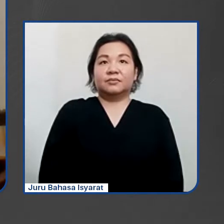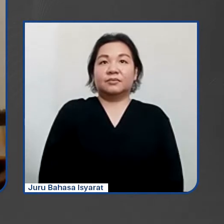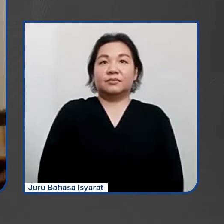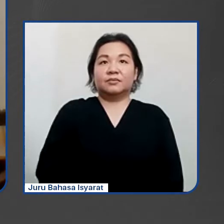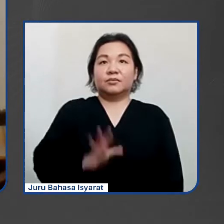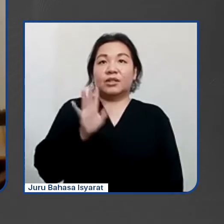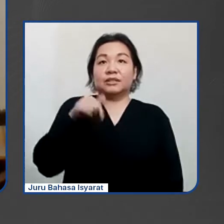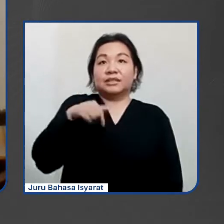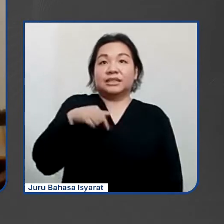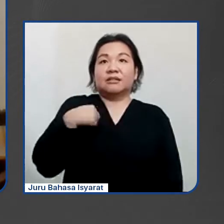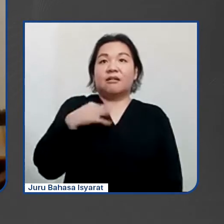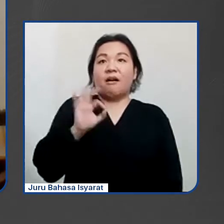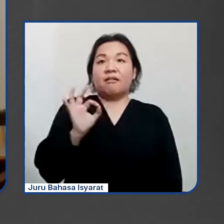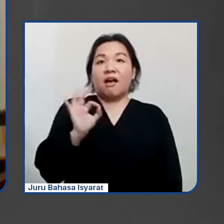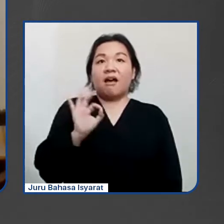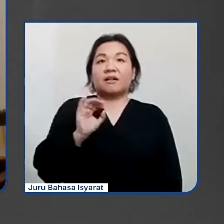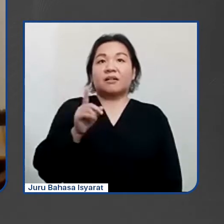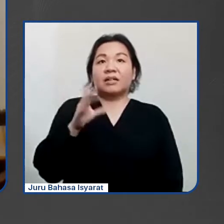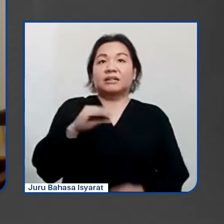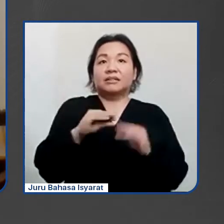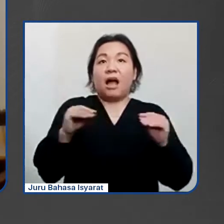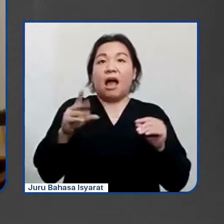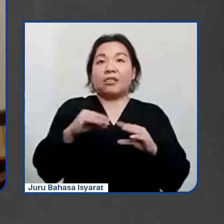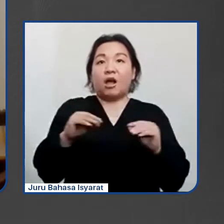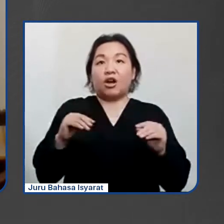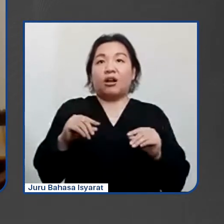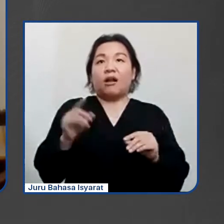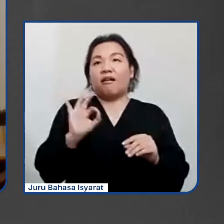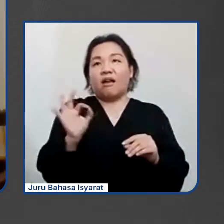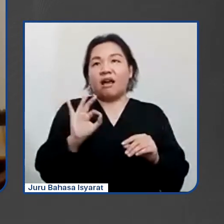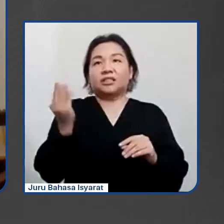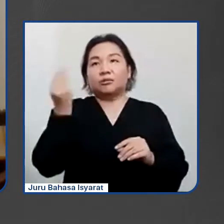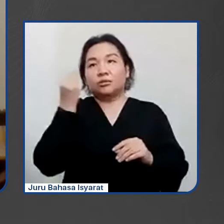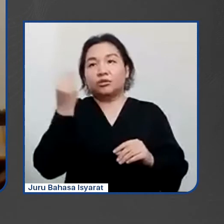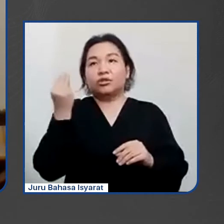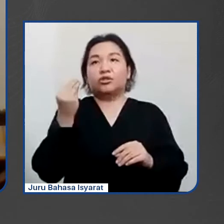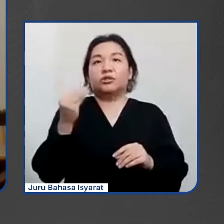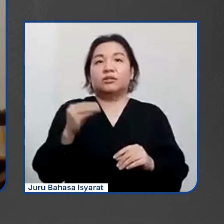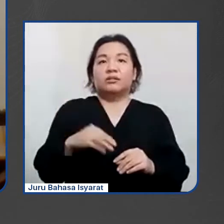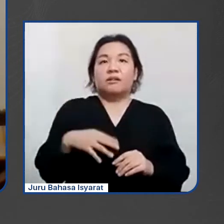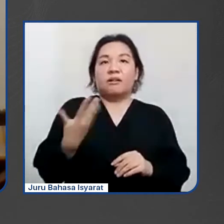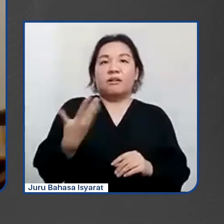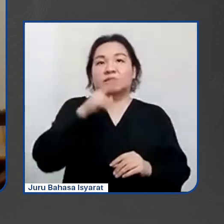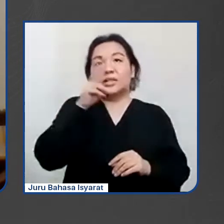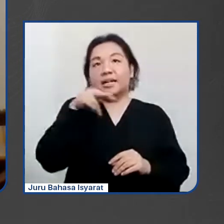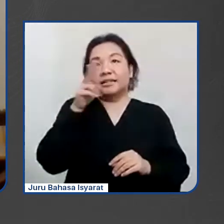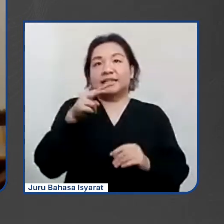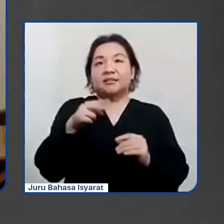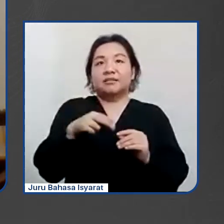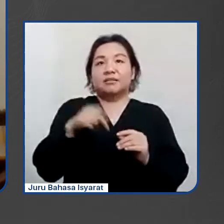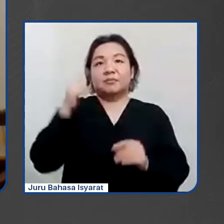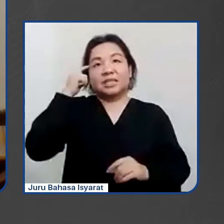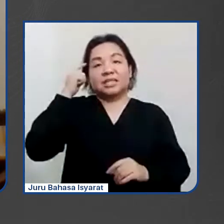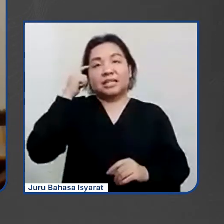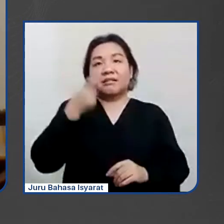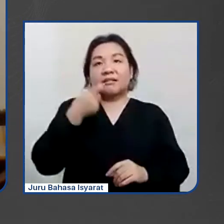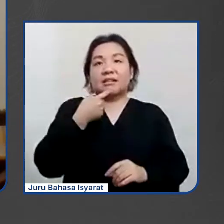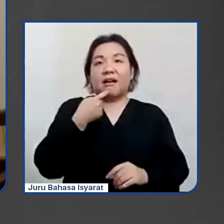paling kesibukan tulis-tulis lagu, cari-cari notasi, terus pikirin tentang Multiline FX